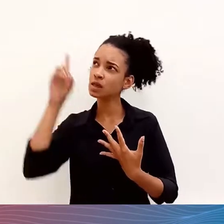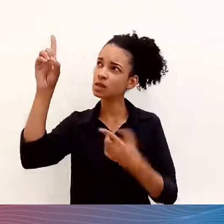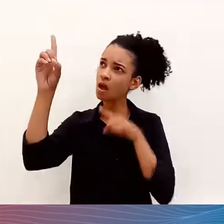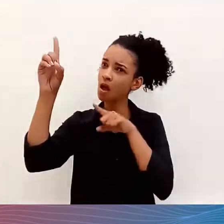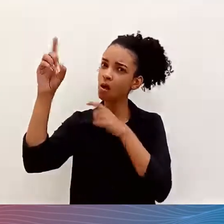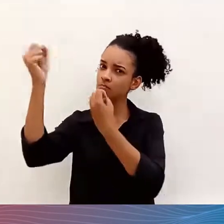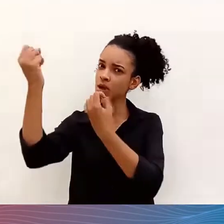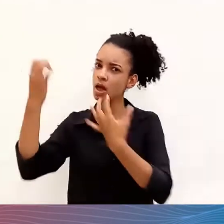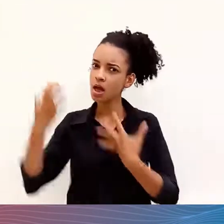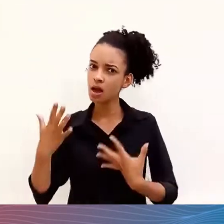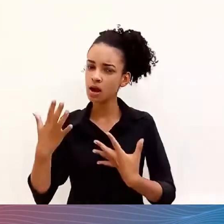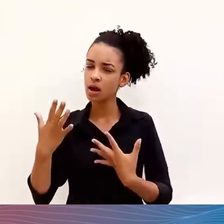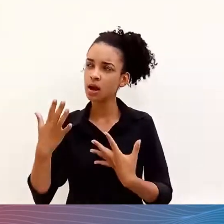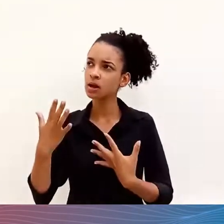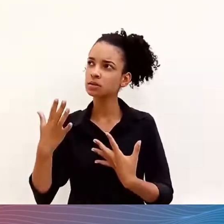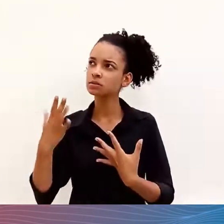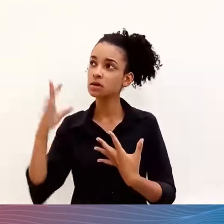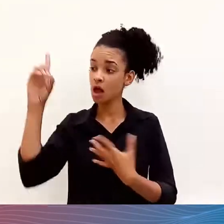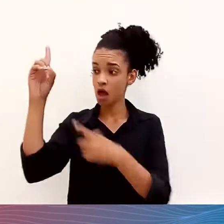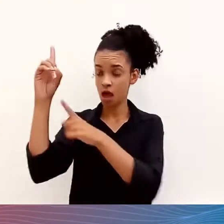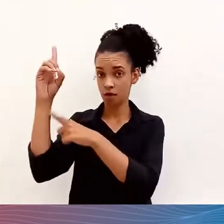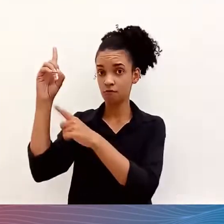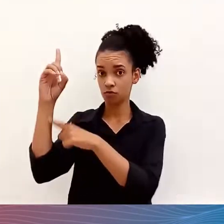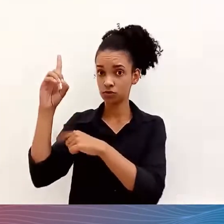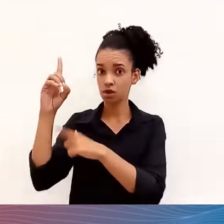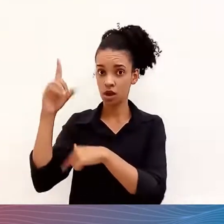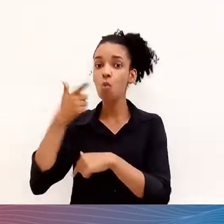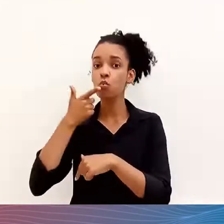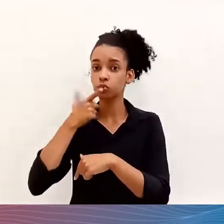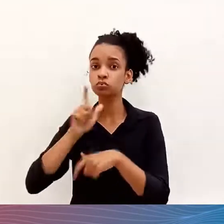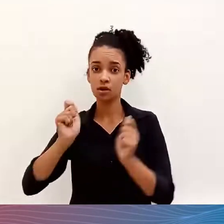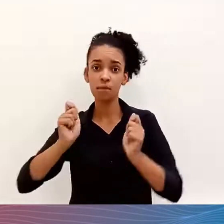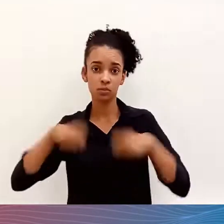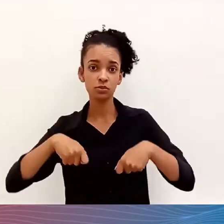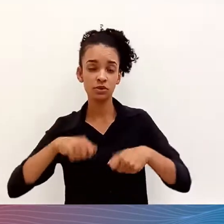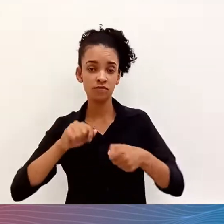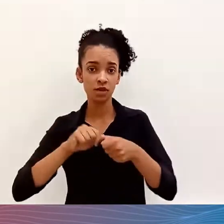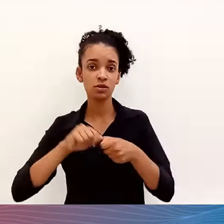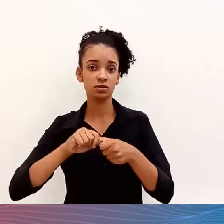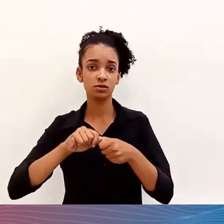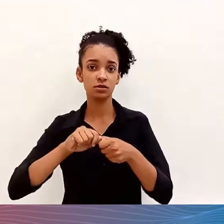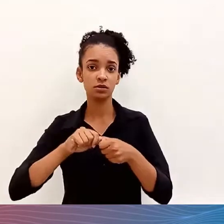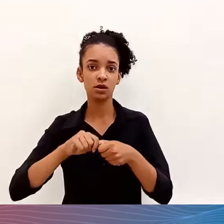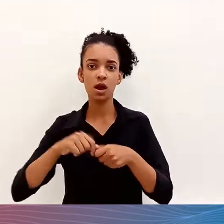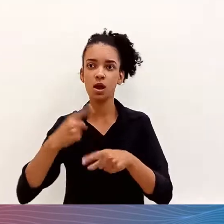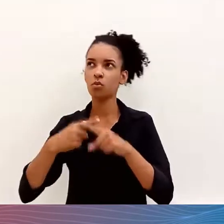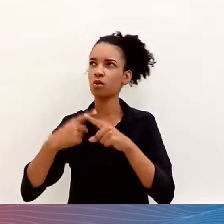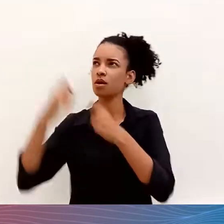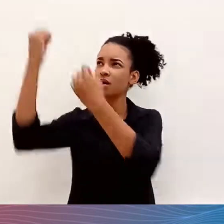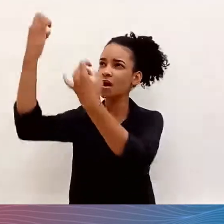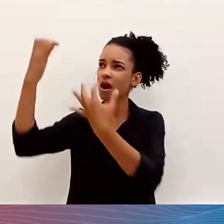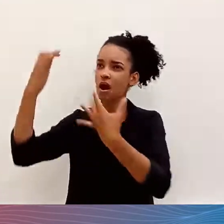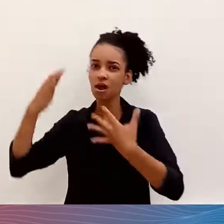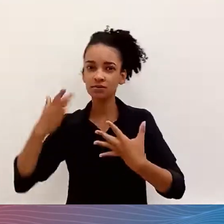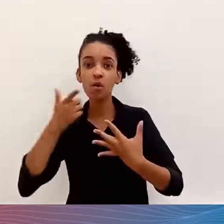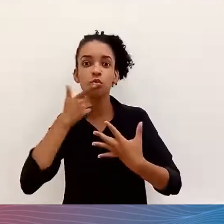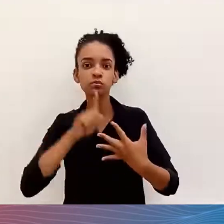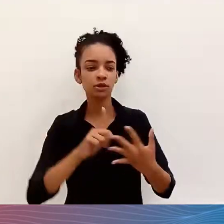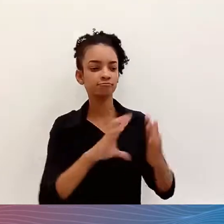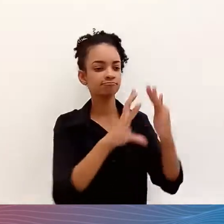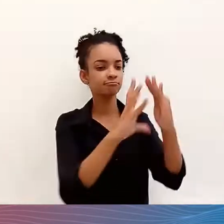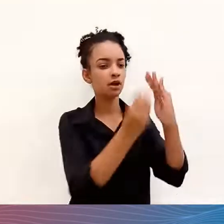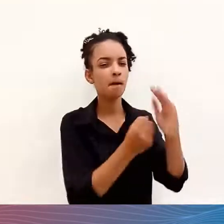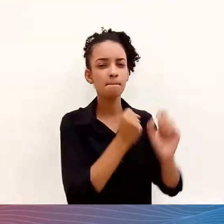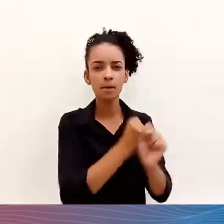feita. Pela sua graça, pelo fluir da sua graça, a igreja será edificada. Pelo fluir da sua graça,